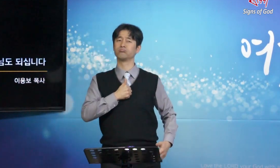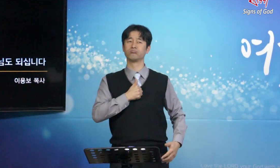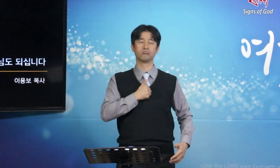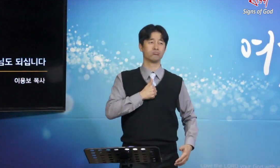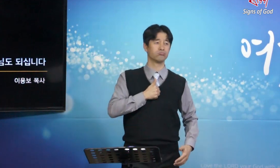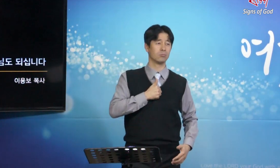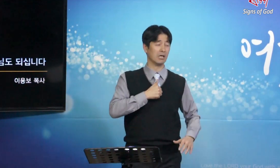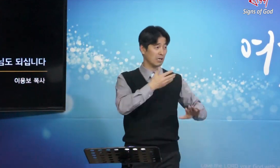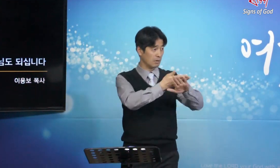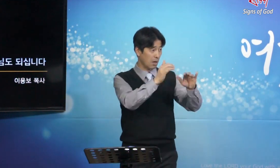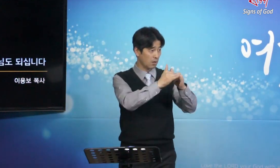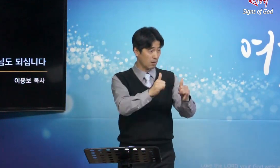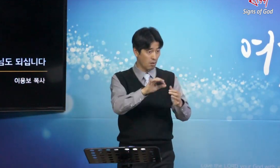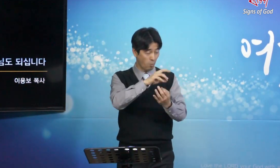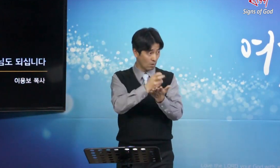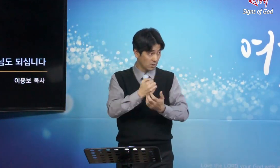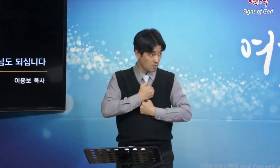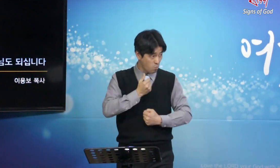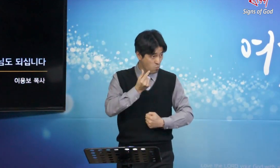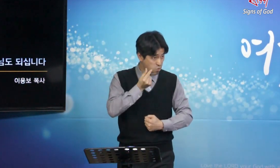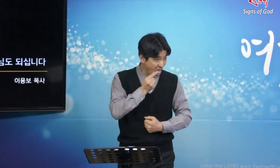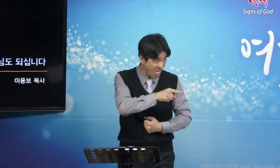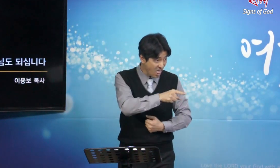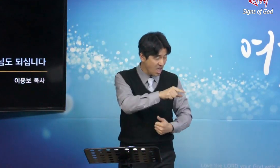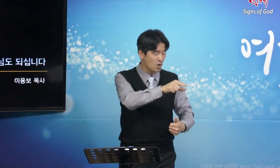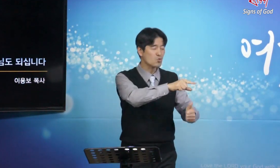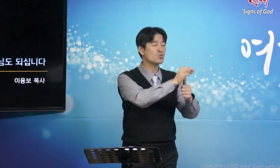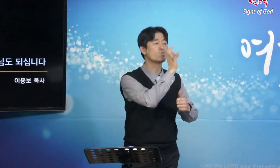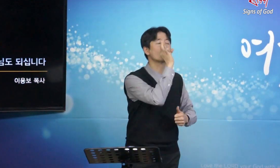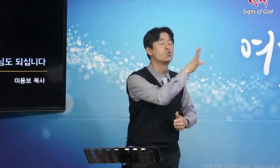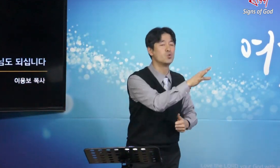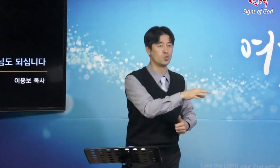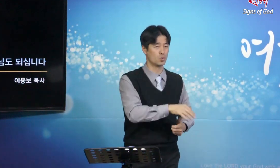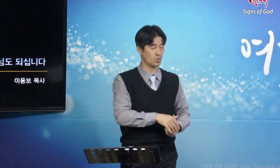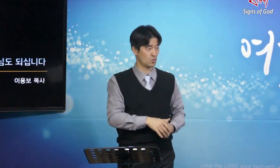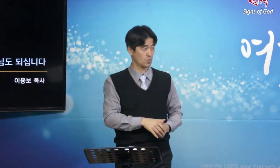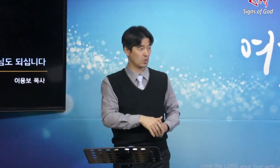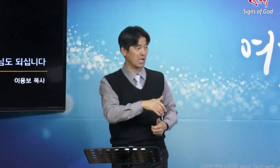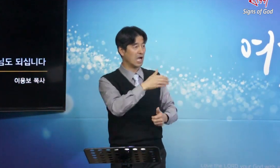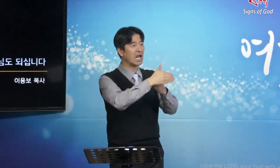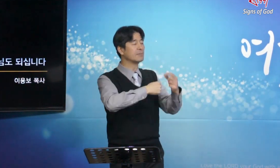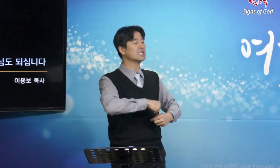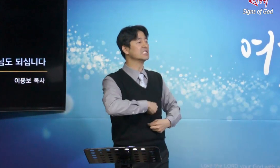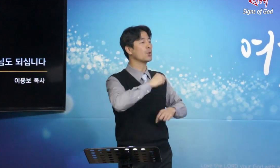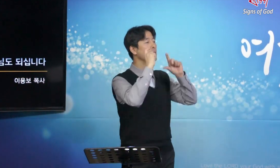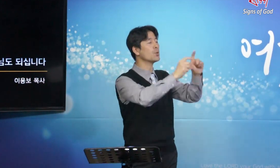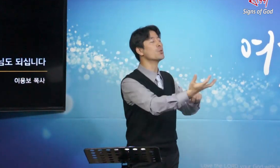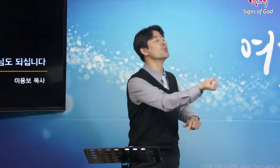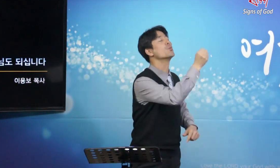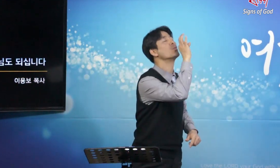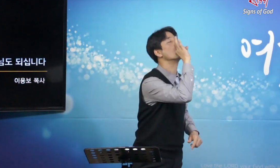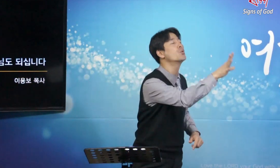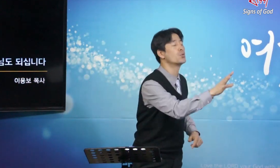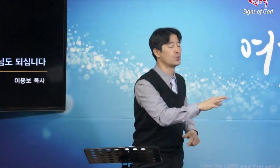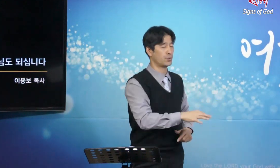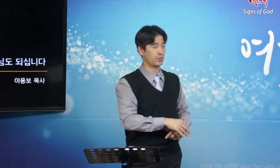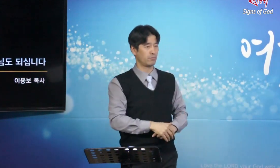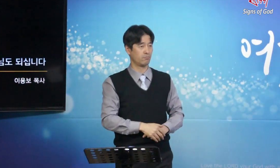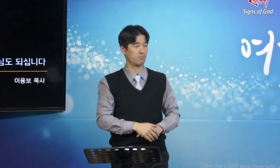율법을 그들의 자부심으로 생각하고 있습니다. 율법을 지키지 못하는 자들은 구원에 이르지 못하고 하나님의